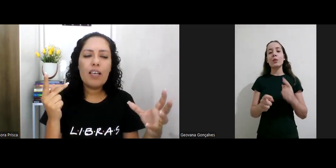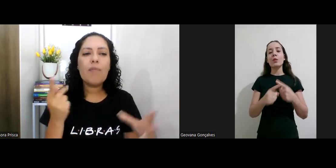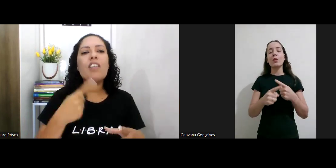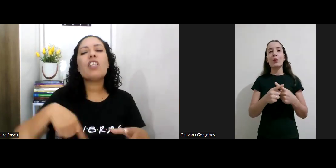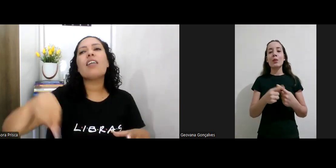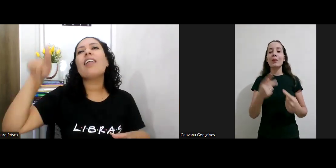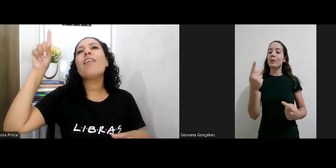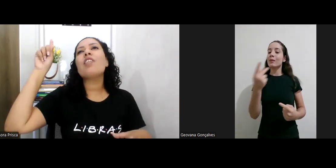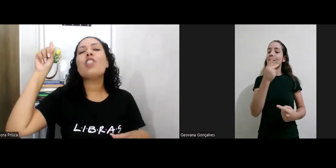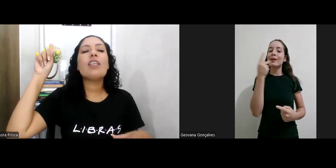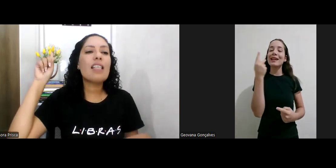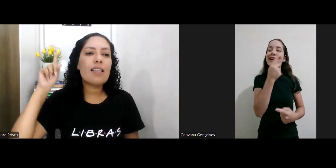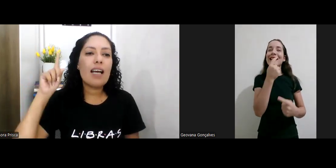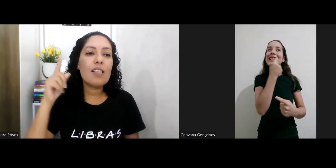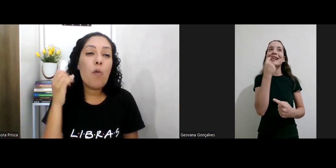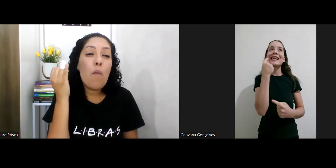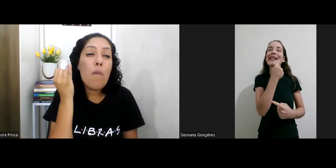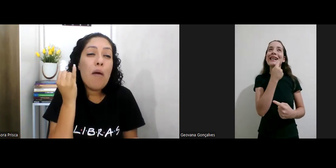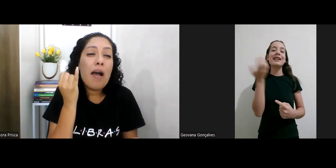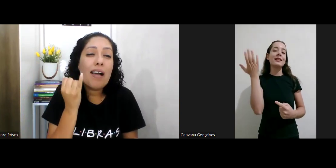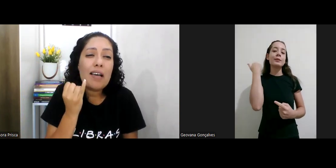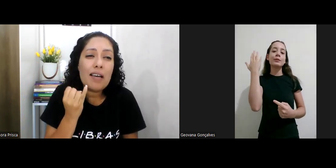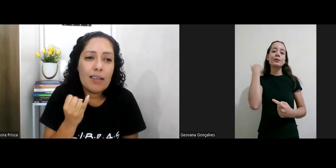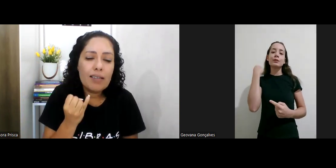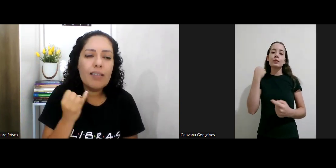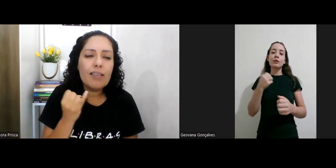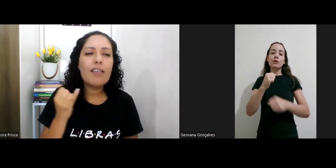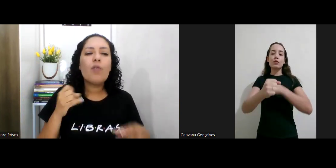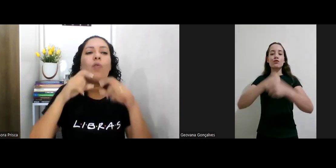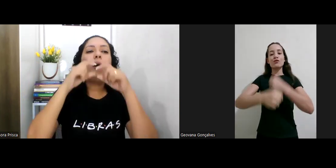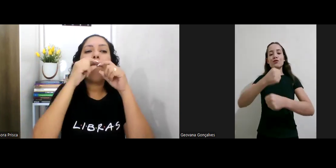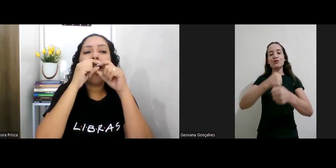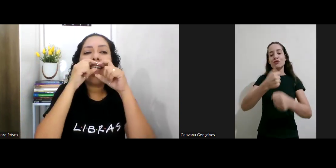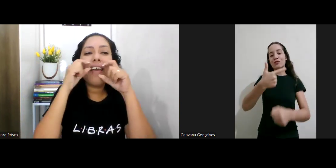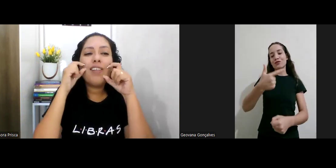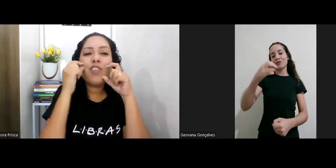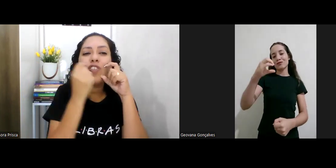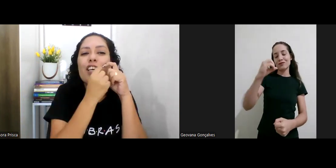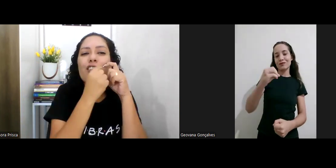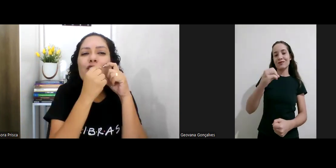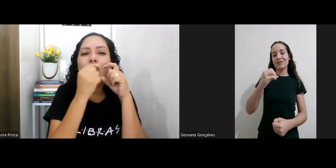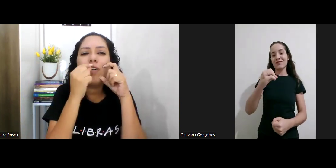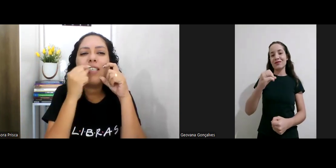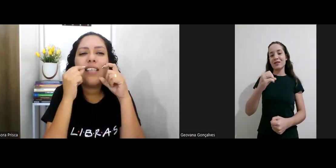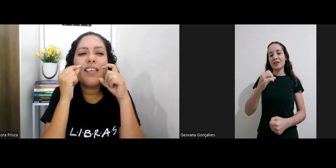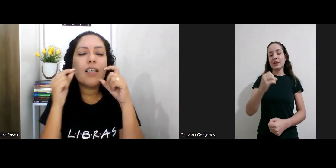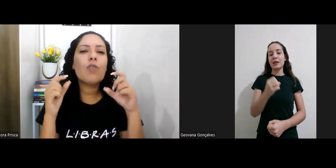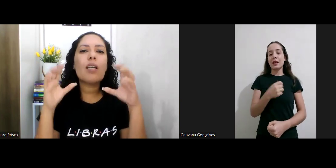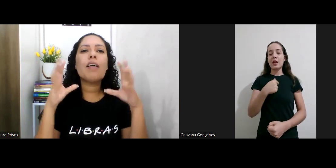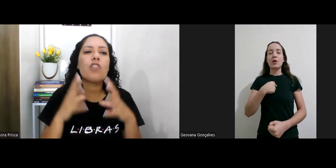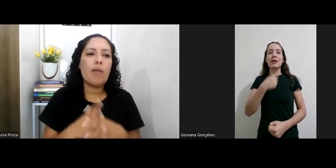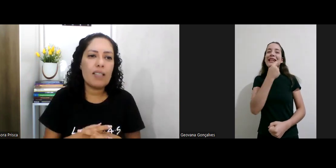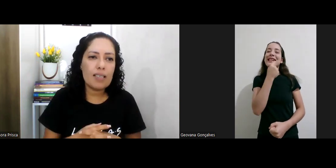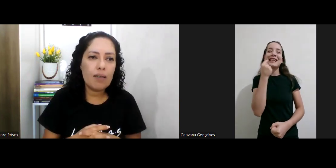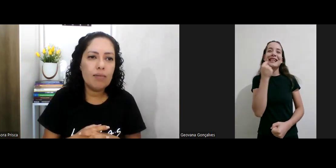atenção. Imagina, lá 20 anos atrás, eu magra, um aparelho cheio de corzinha.